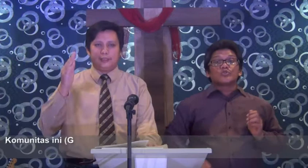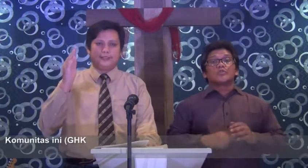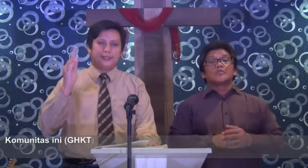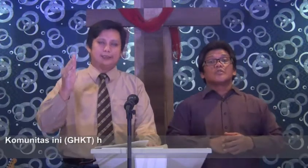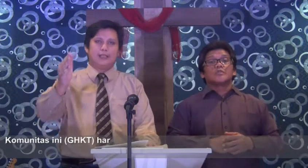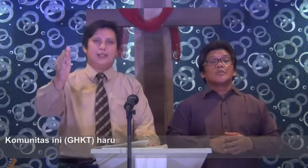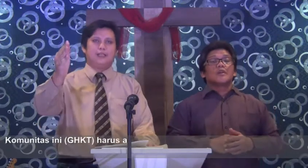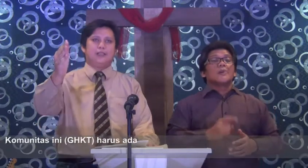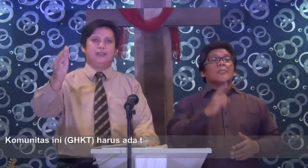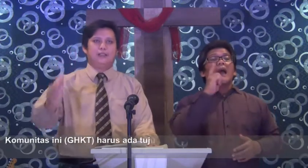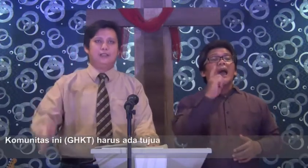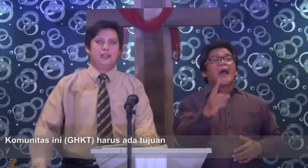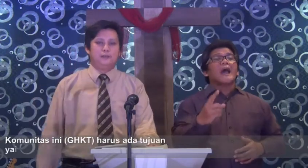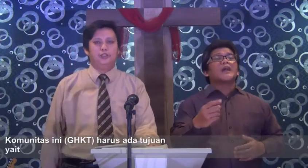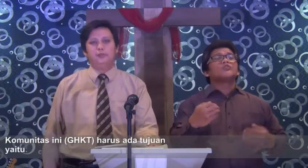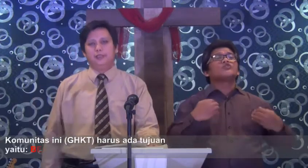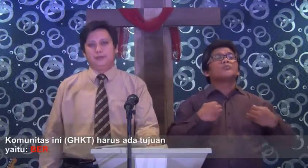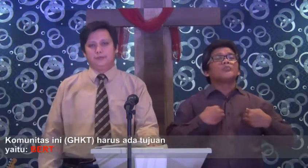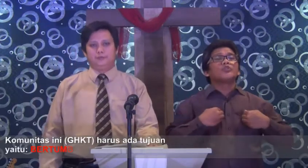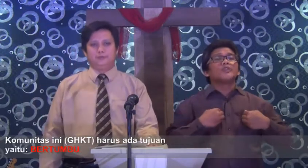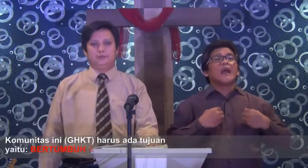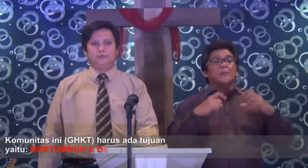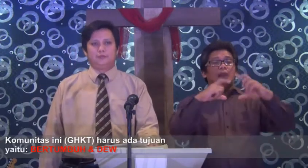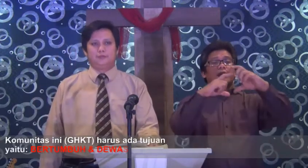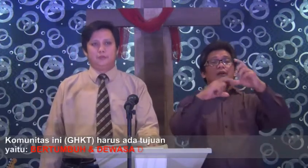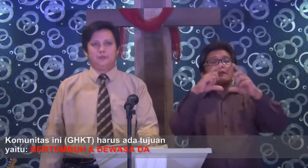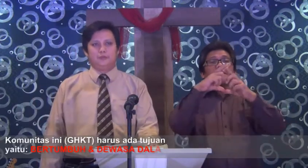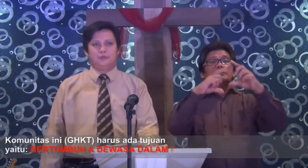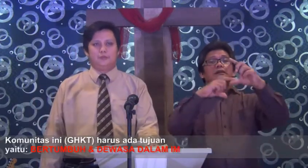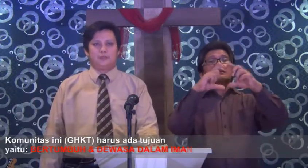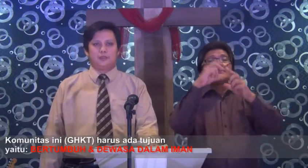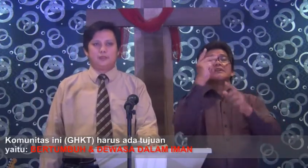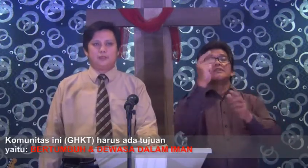harus memiliki sasaran di dalam hidupnya.